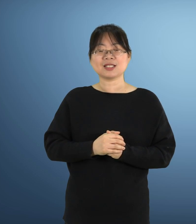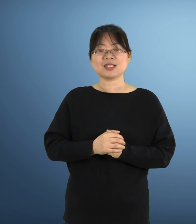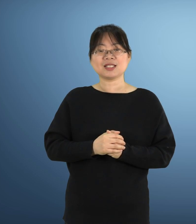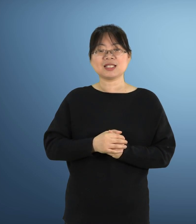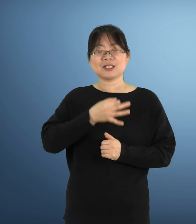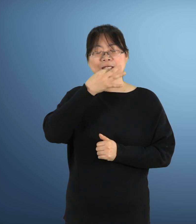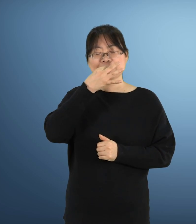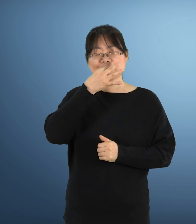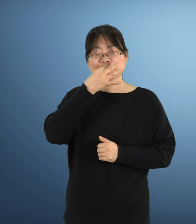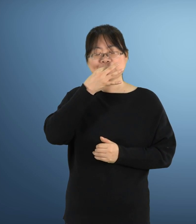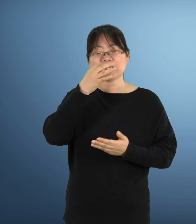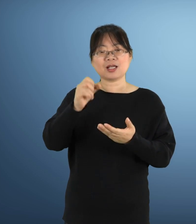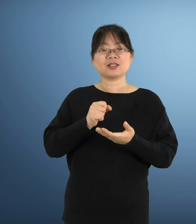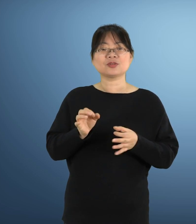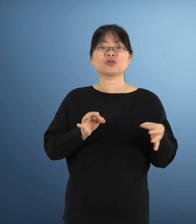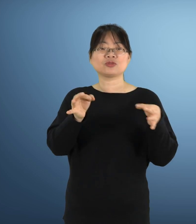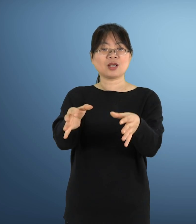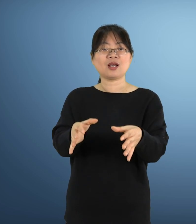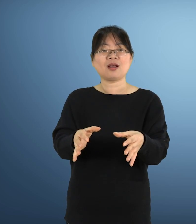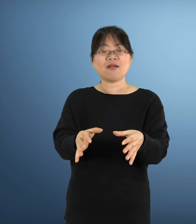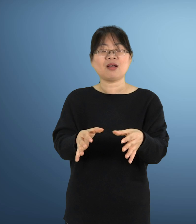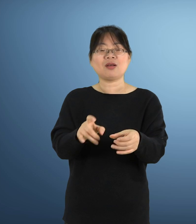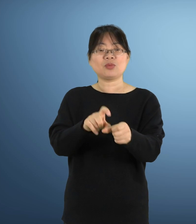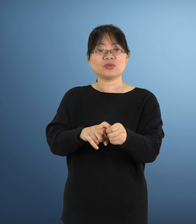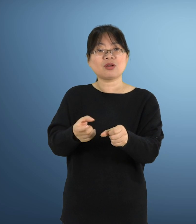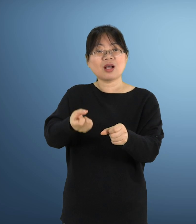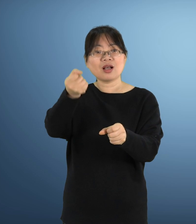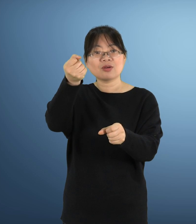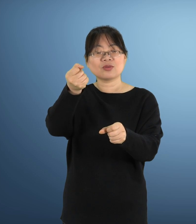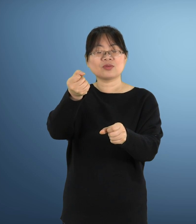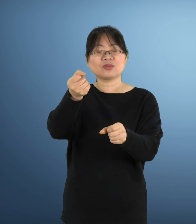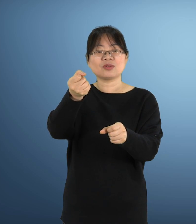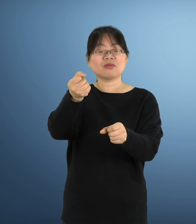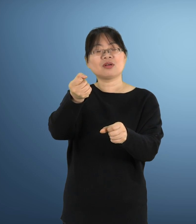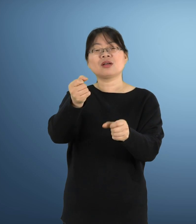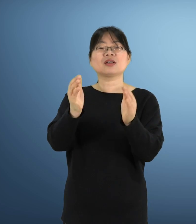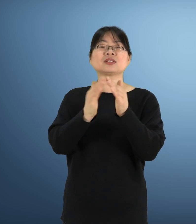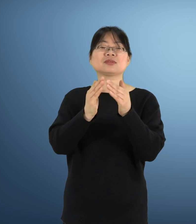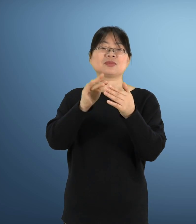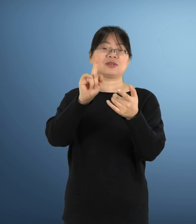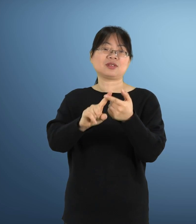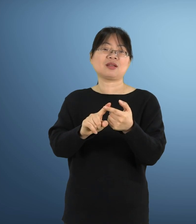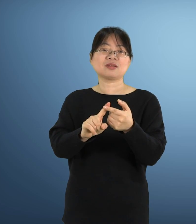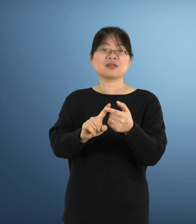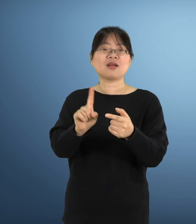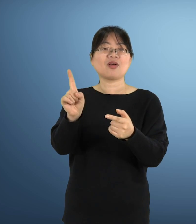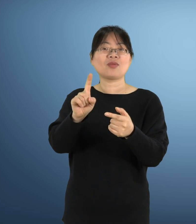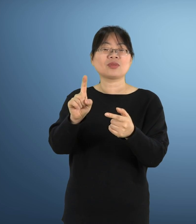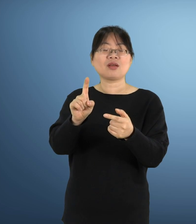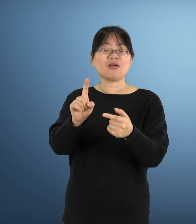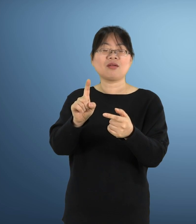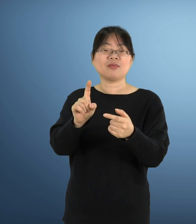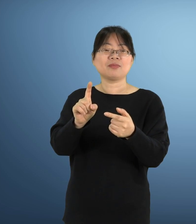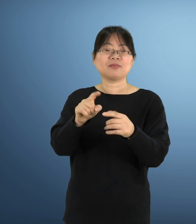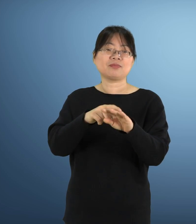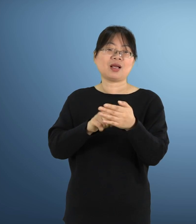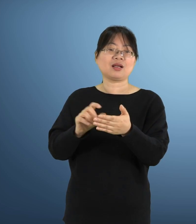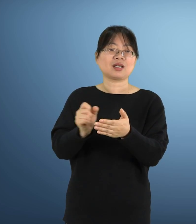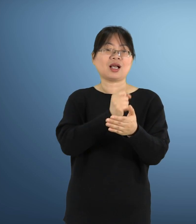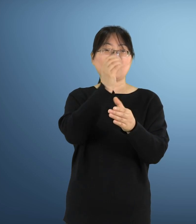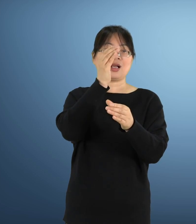절대 투자나 투기 목적으로 주택에 대해서 어떤 의도를 가져서는 안